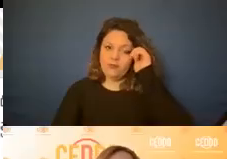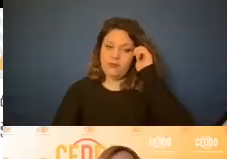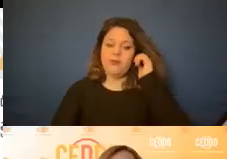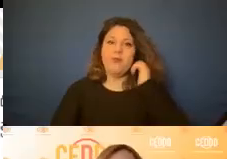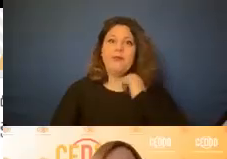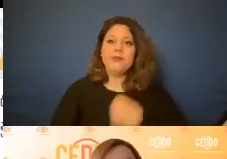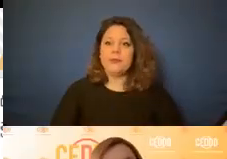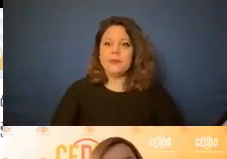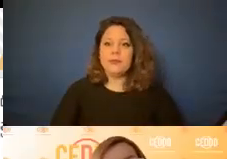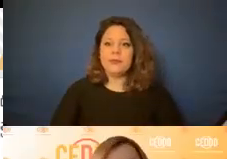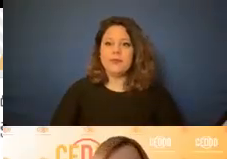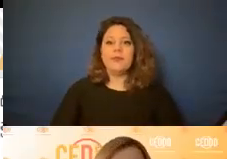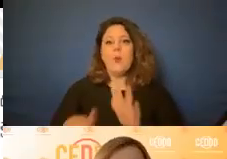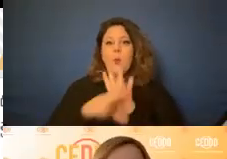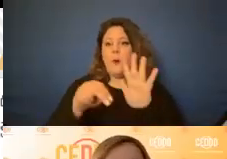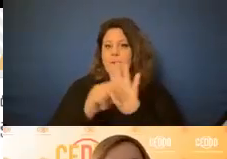Y empezamos un pequeño vídeo.